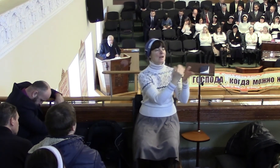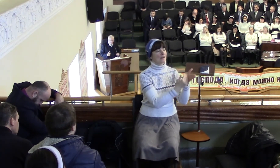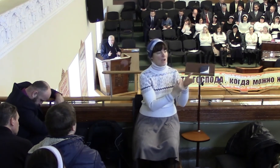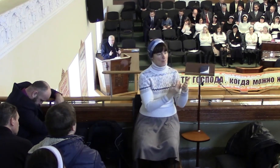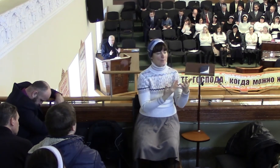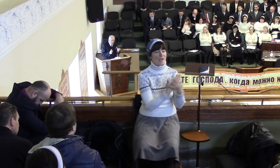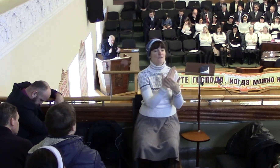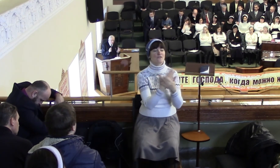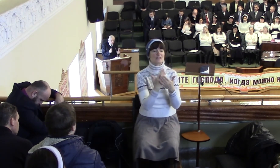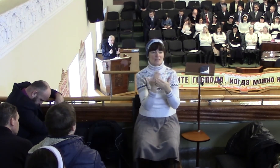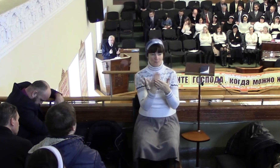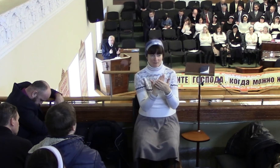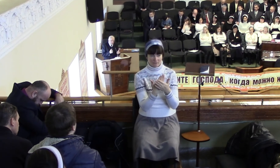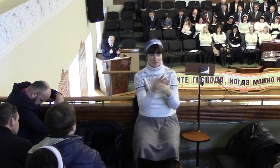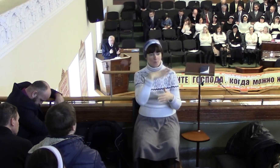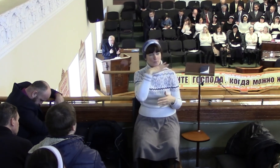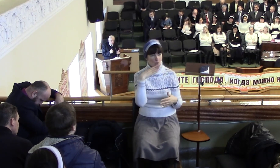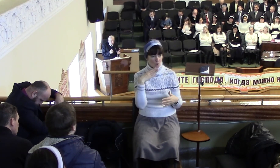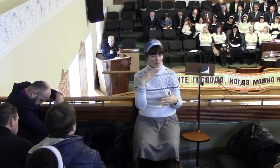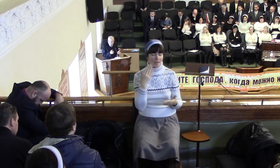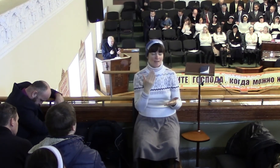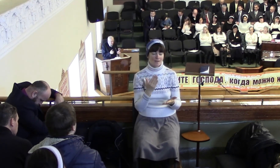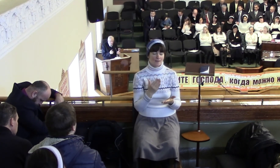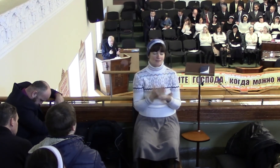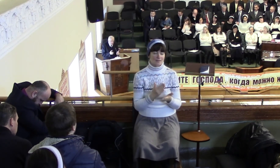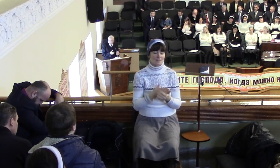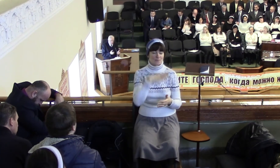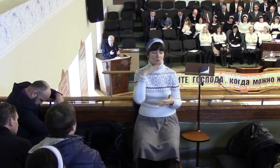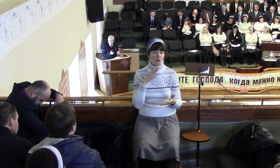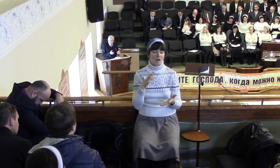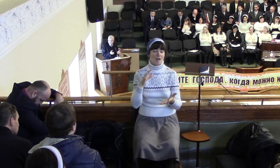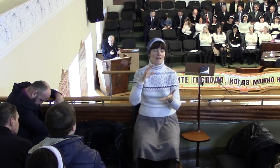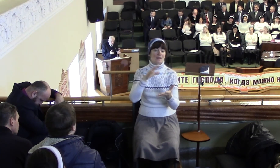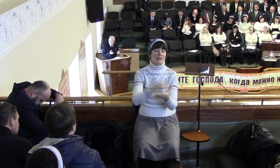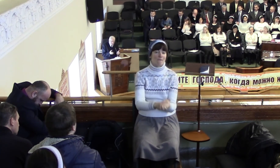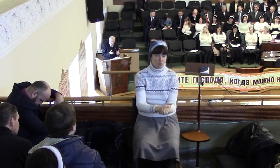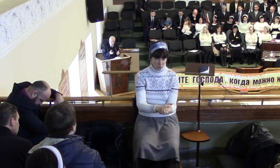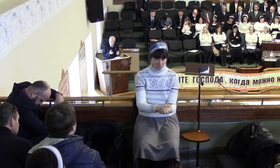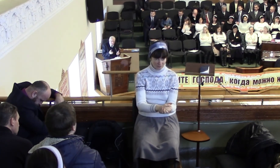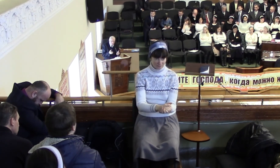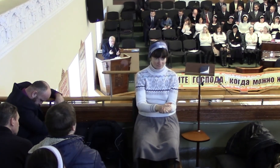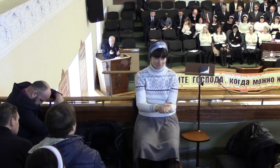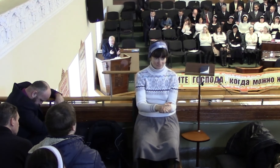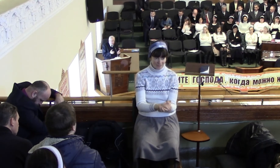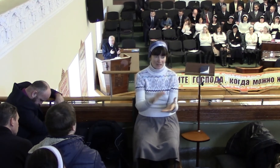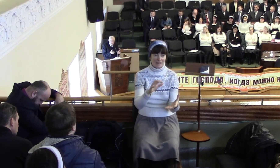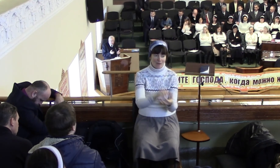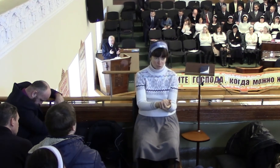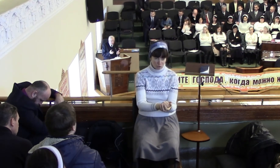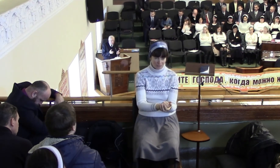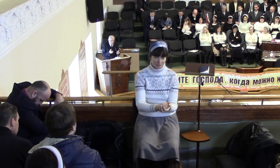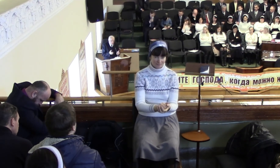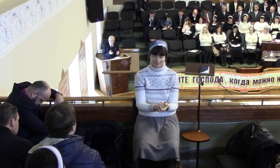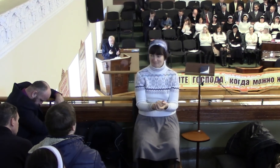Столько придумано сегодня ловушек. Знаете, начинают все с хорошего. Я говорил, что ни один алкоголик не